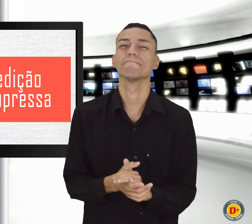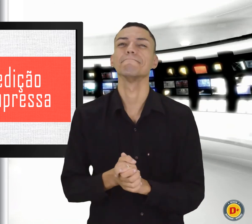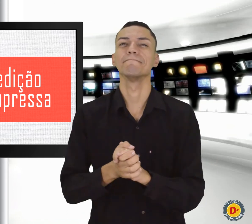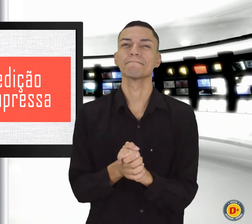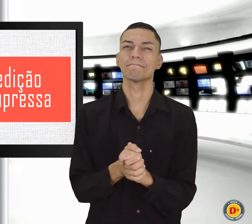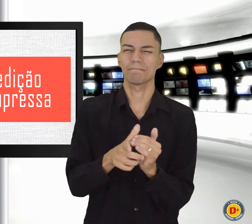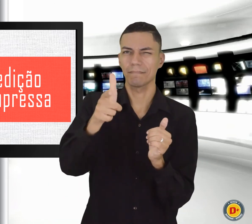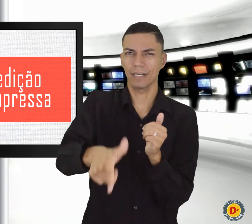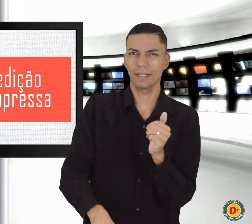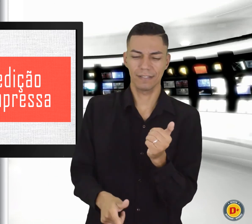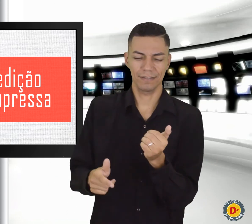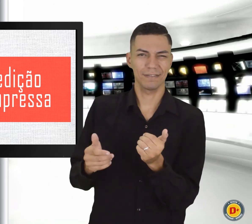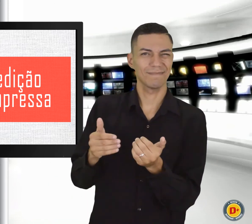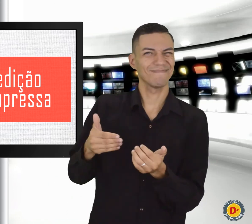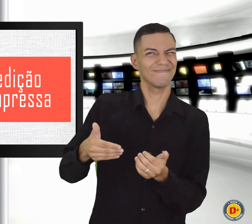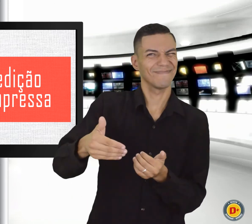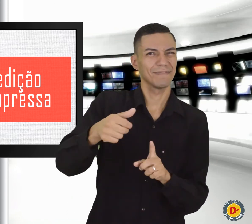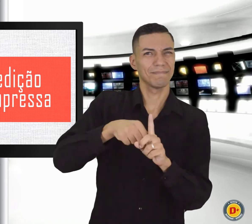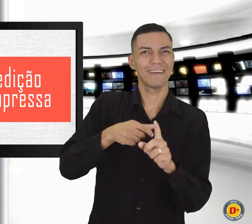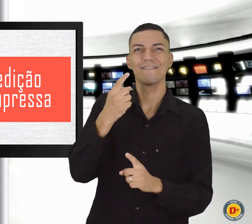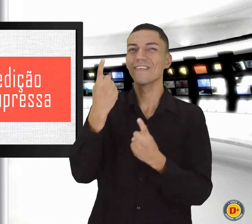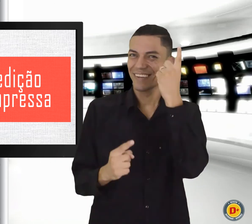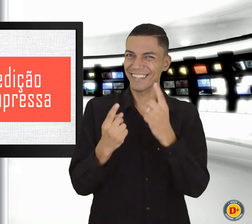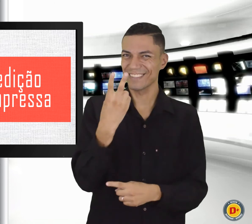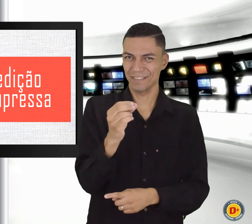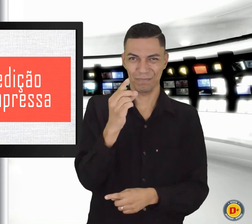vigor em fevereiro de 2016 a Lei nº